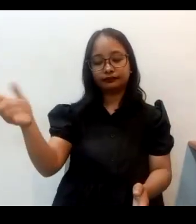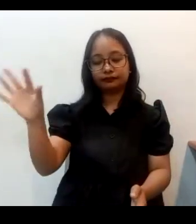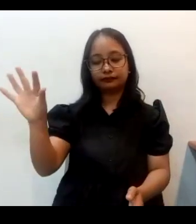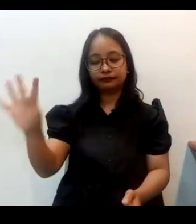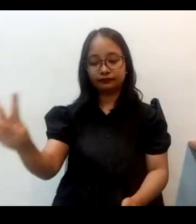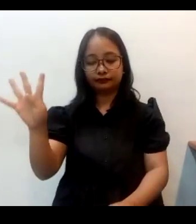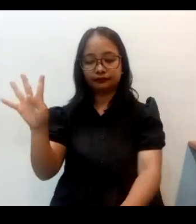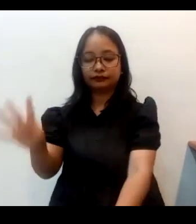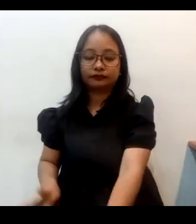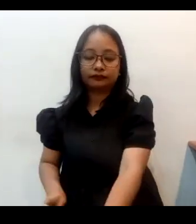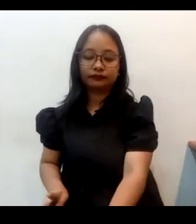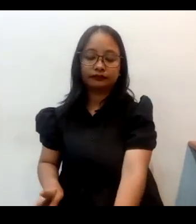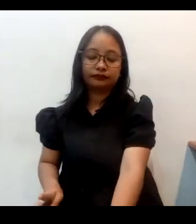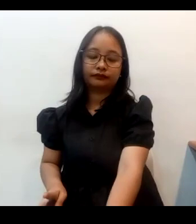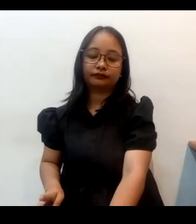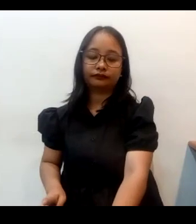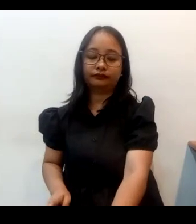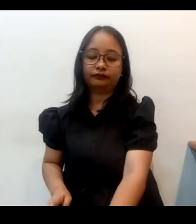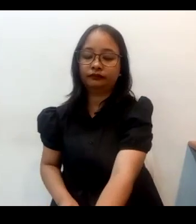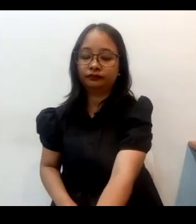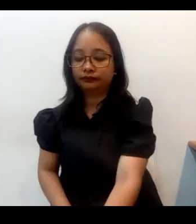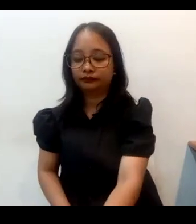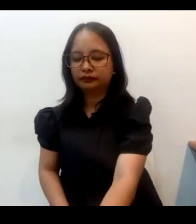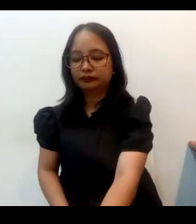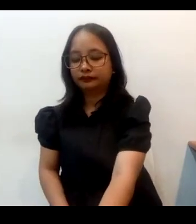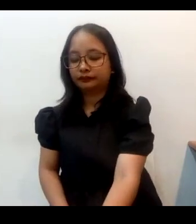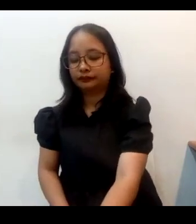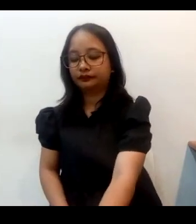34 po. Psalm number 34, verse 8.